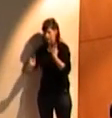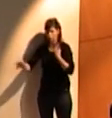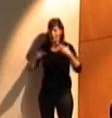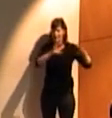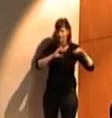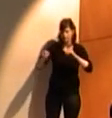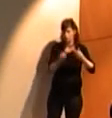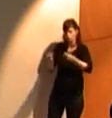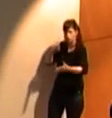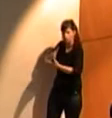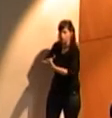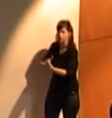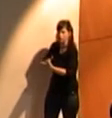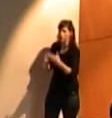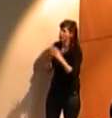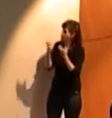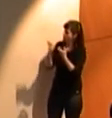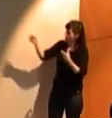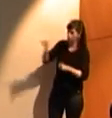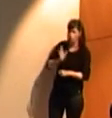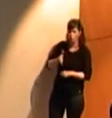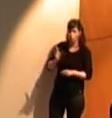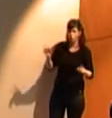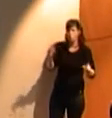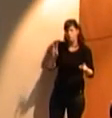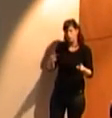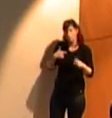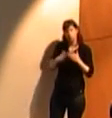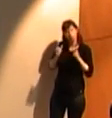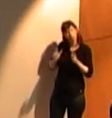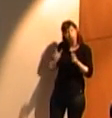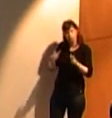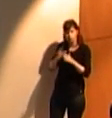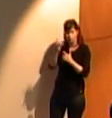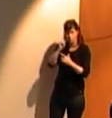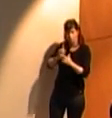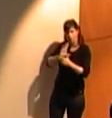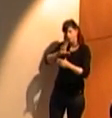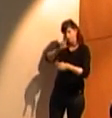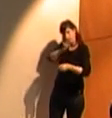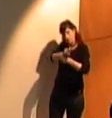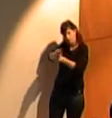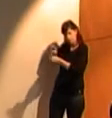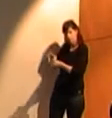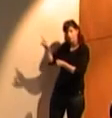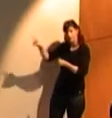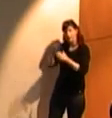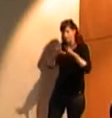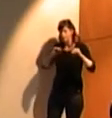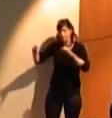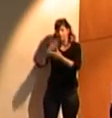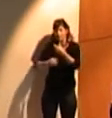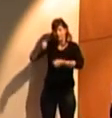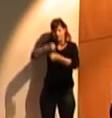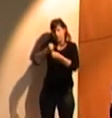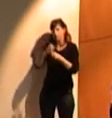Ici, on est sur la maison Le Moine à Bordeaux, que j'ai eu la chance de visiter. Et en fait, cette maison a été entièrement conçue pour une personne en fauteuil roulant, et